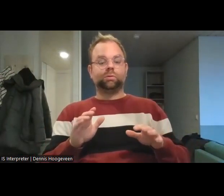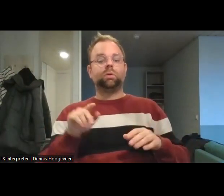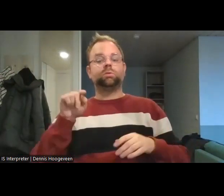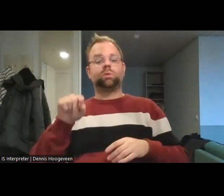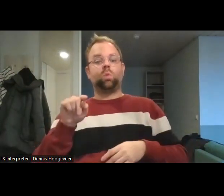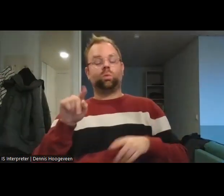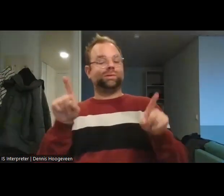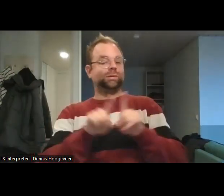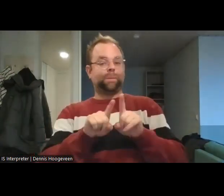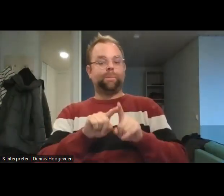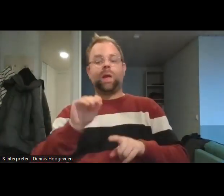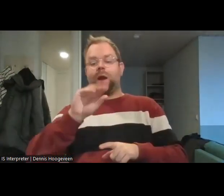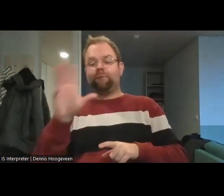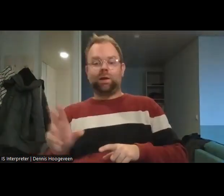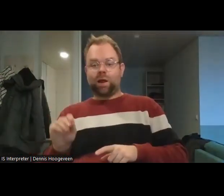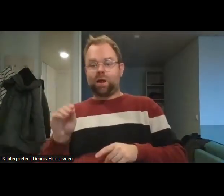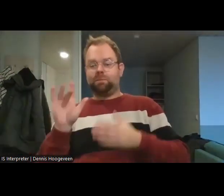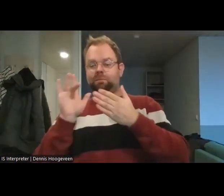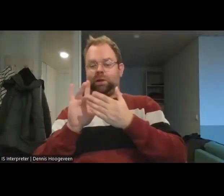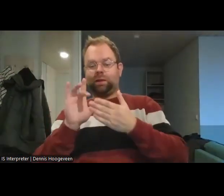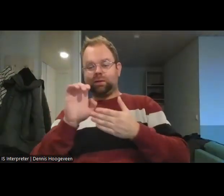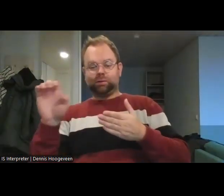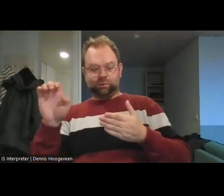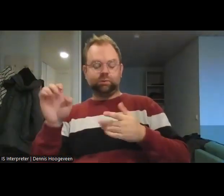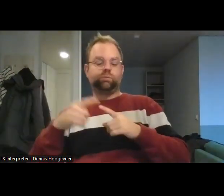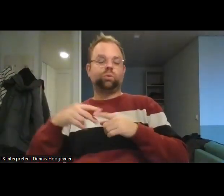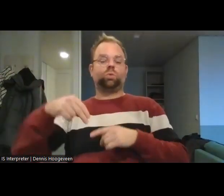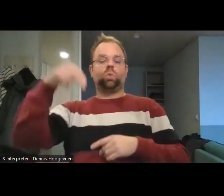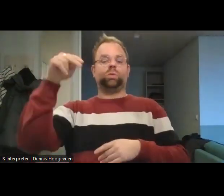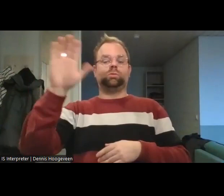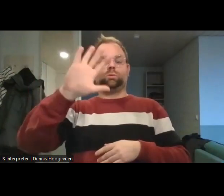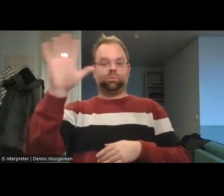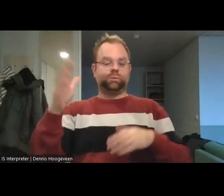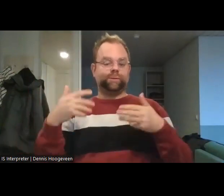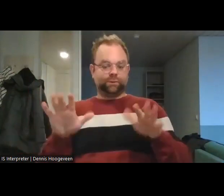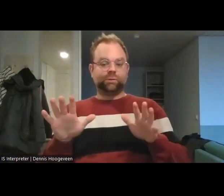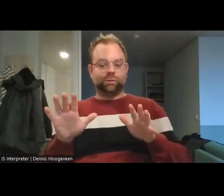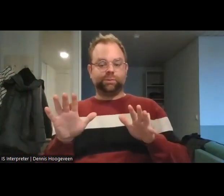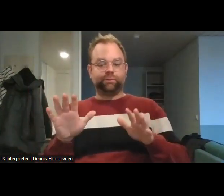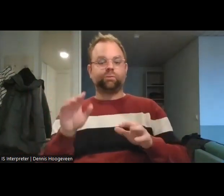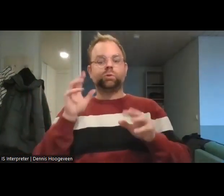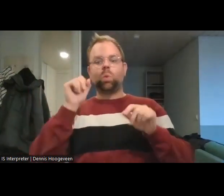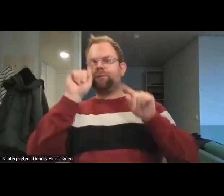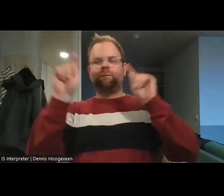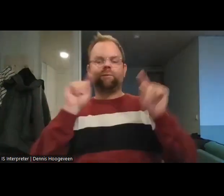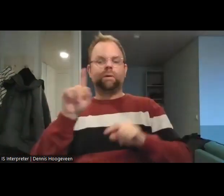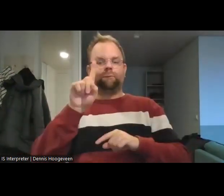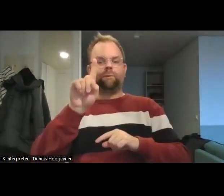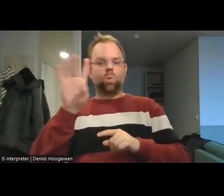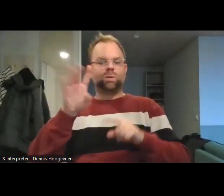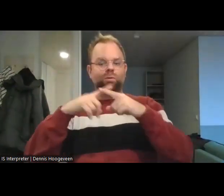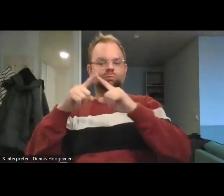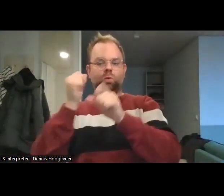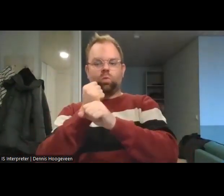de l'Afrique du Nord, Moyen-Orient. Nous avons eu 14 opérations qui sont